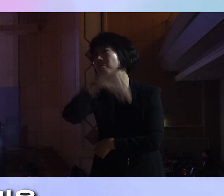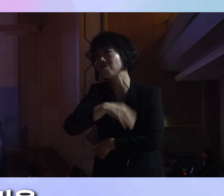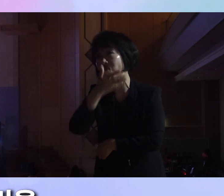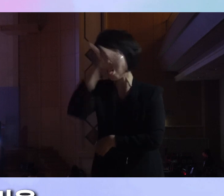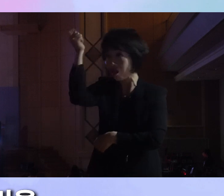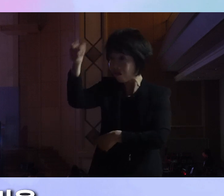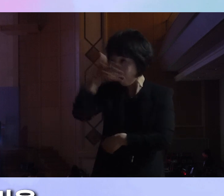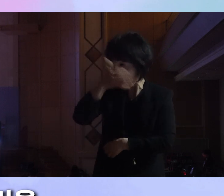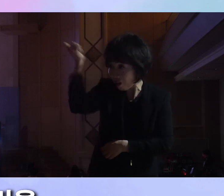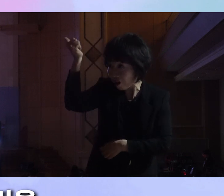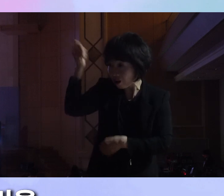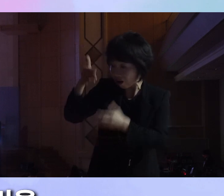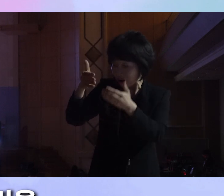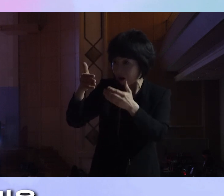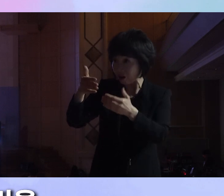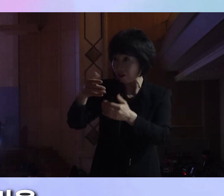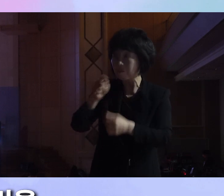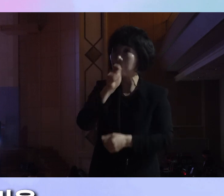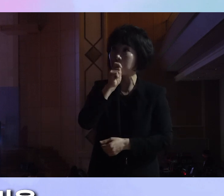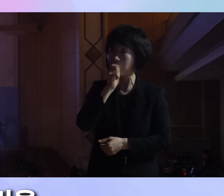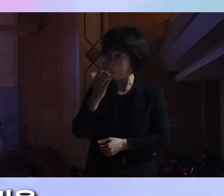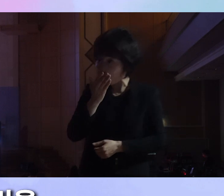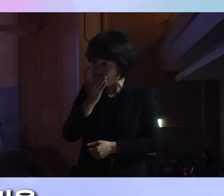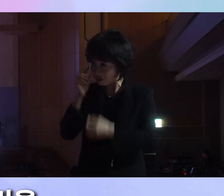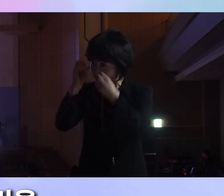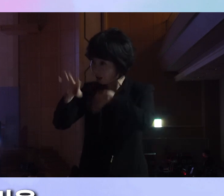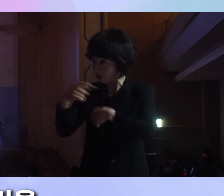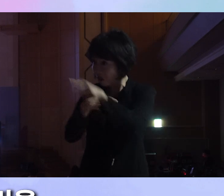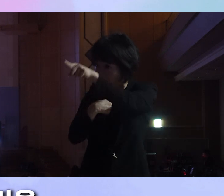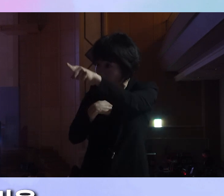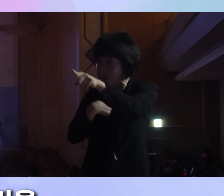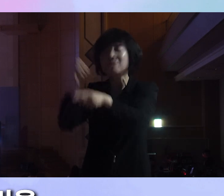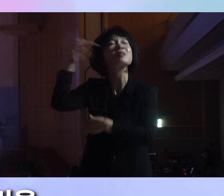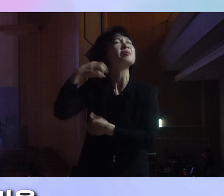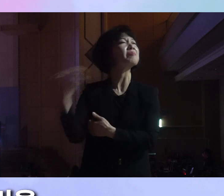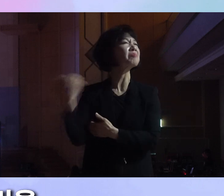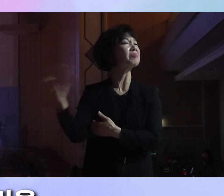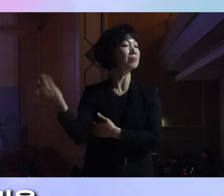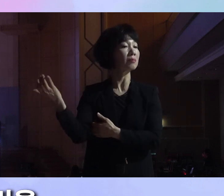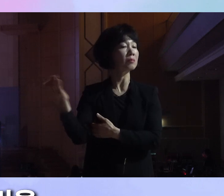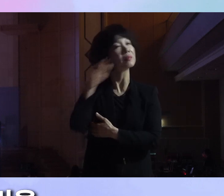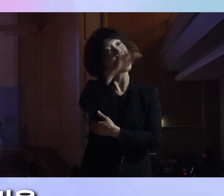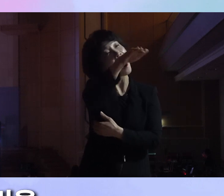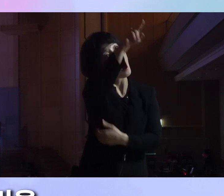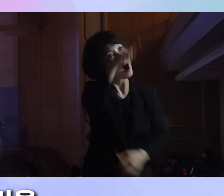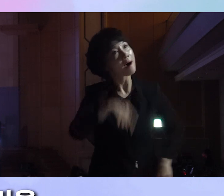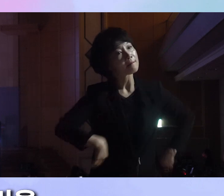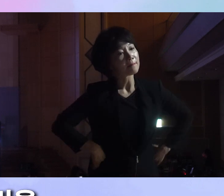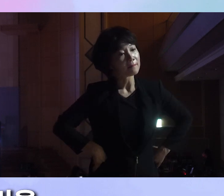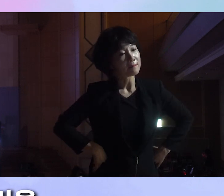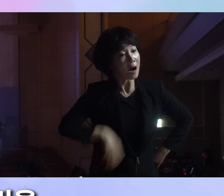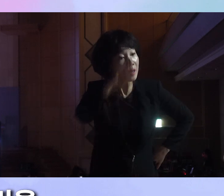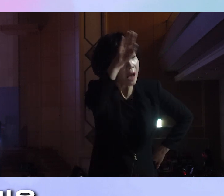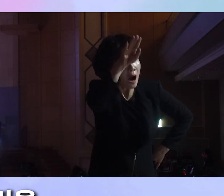말씀하기 싫으시면 안 하셔도 됩니다. 그저 편히 머무다 가시면 이보게. 네?